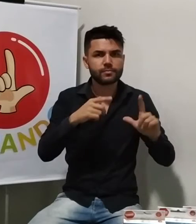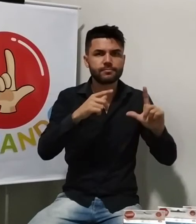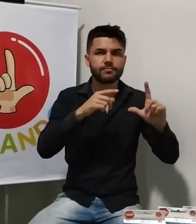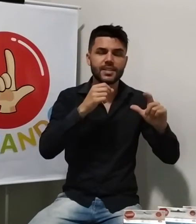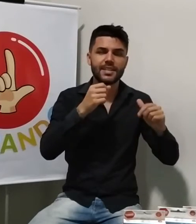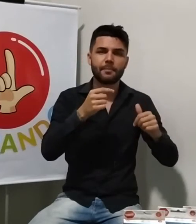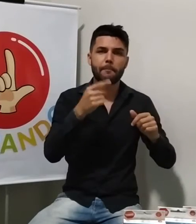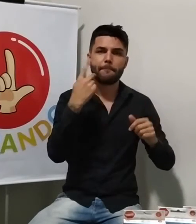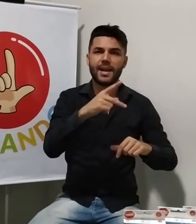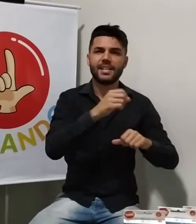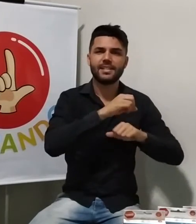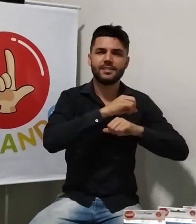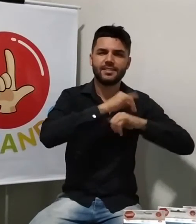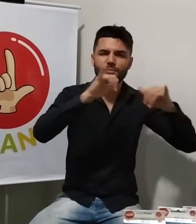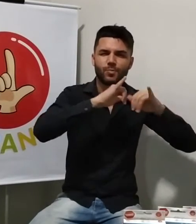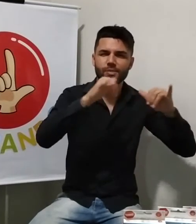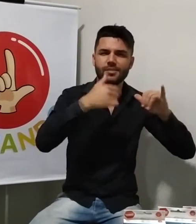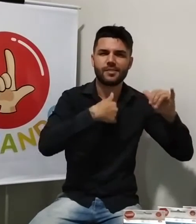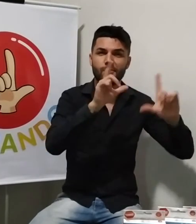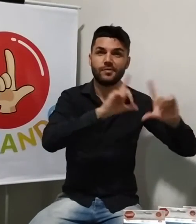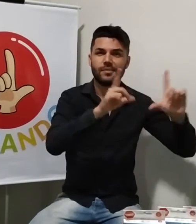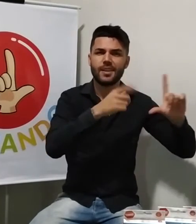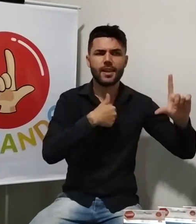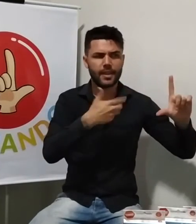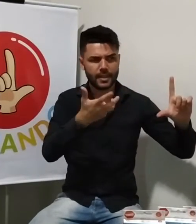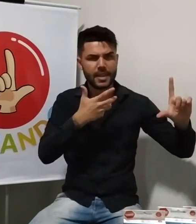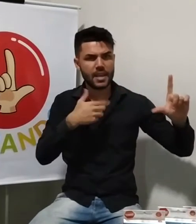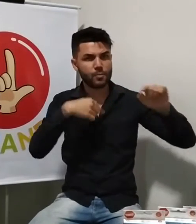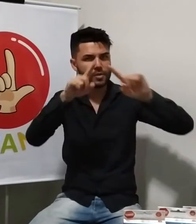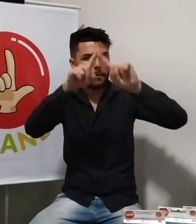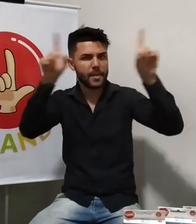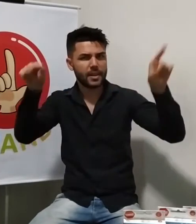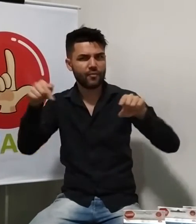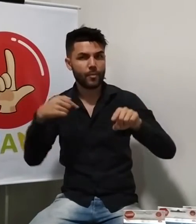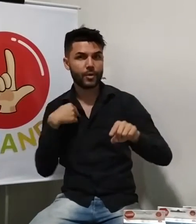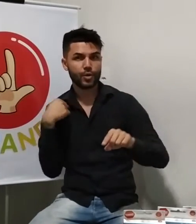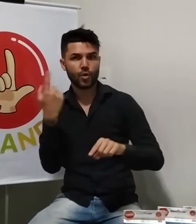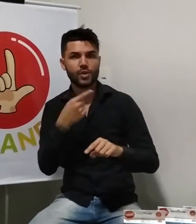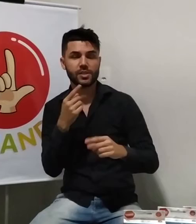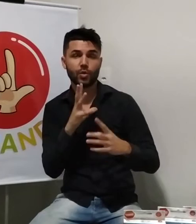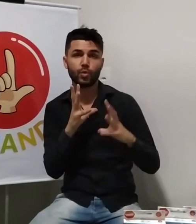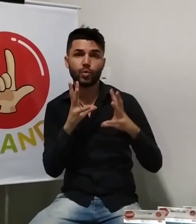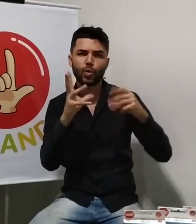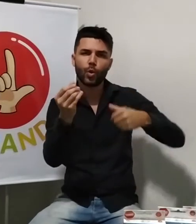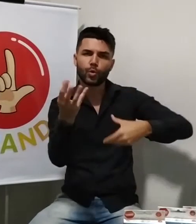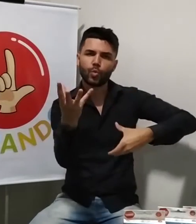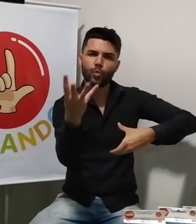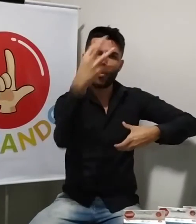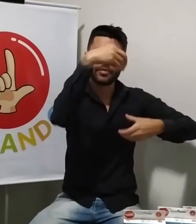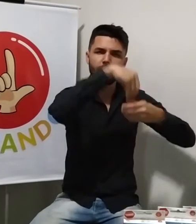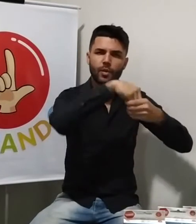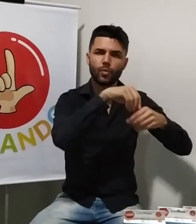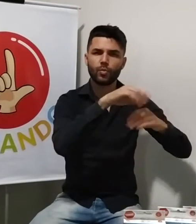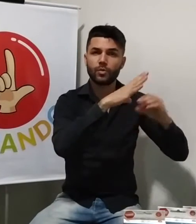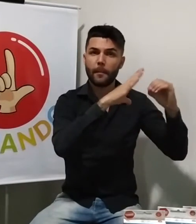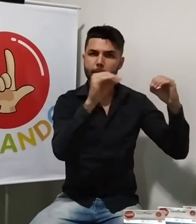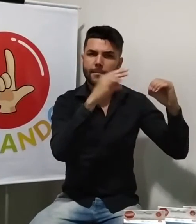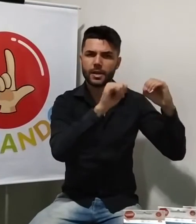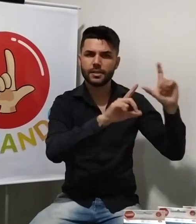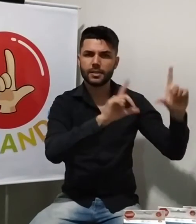Então, algumas perguntas. Vamos lá, Gustavo. Por que a Band decidiu, naquele momento, comprar esta plataforma se ela tinha YouTube gratuito?